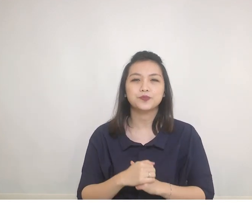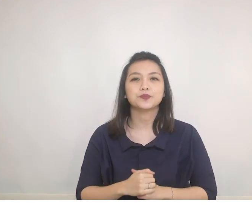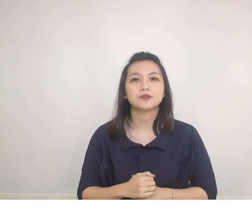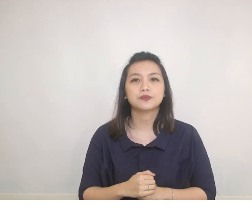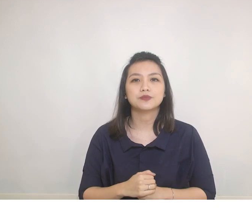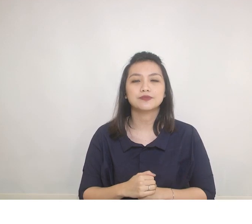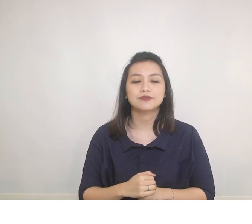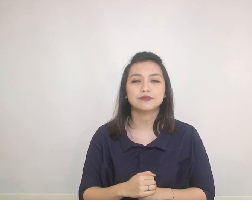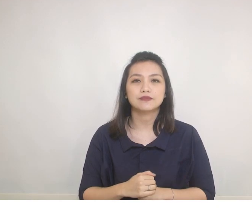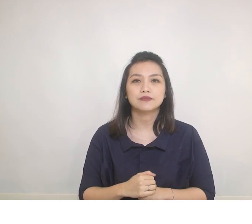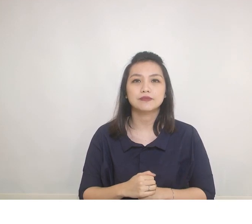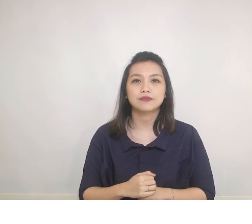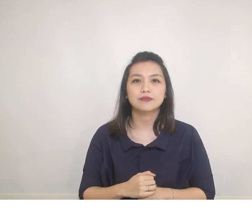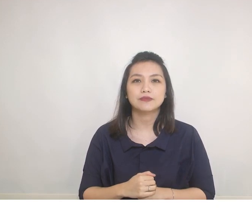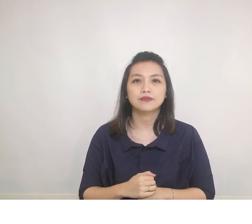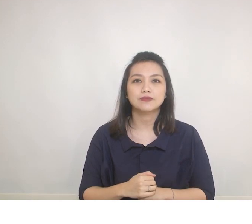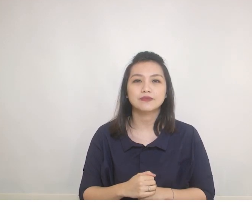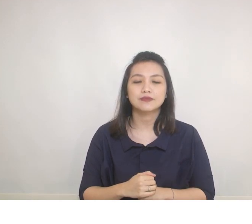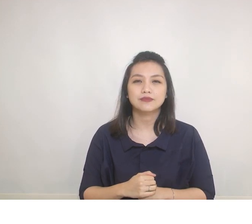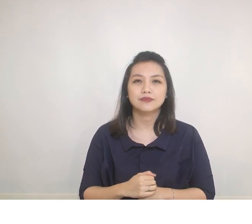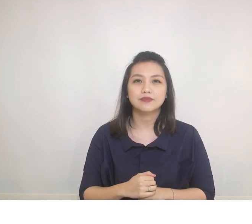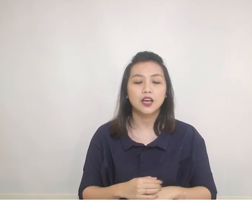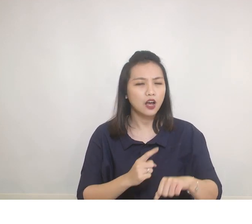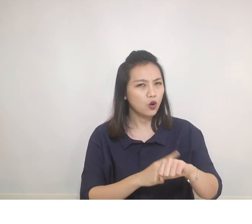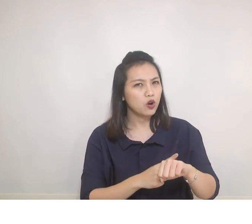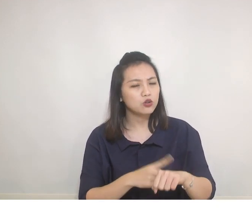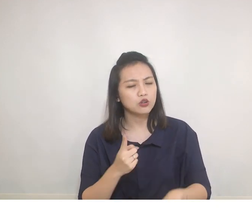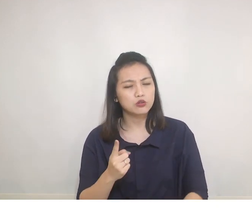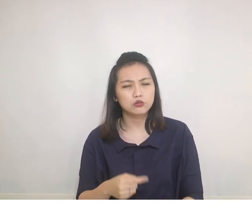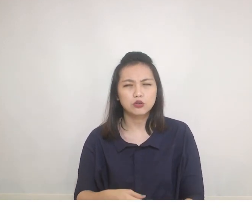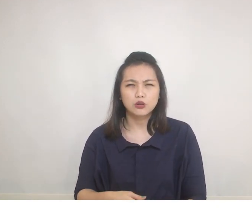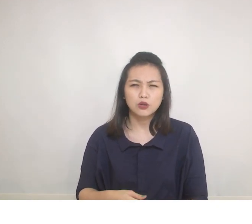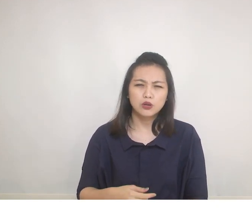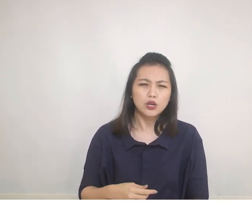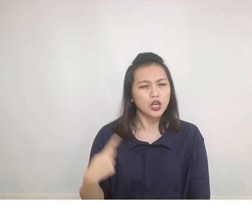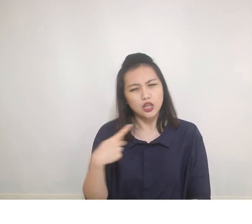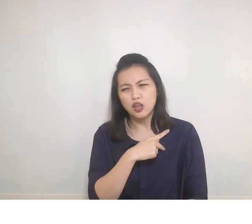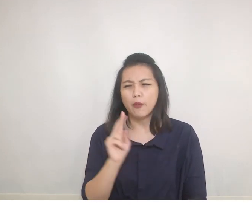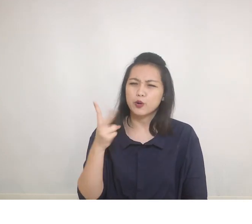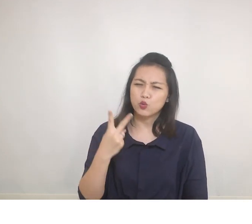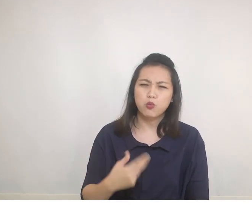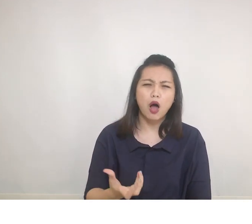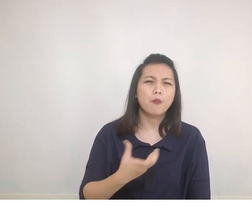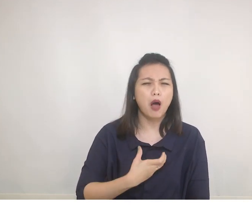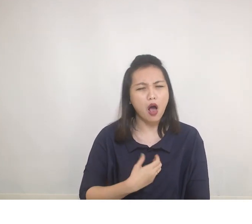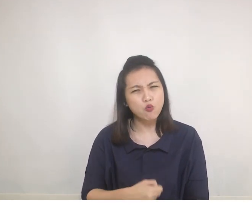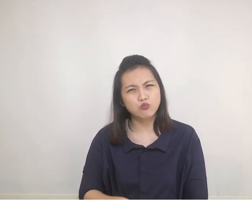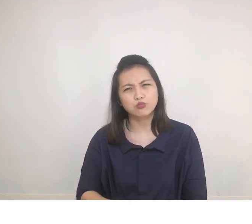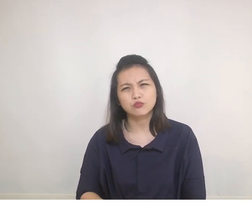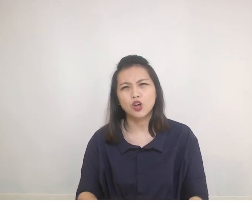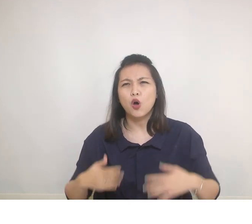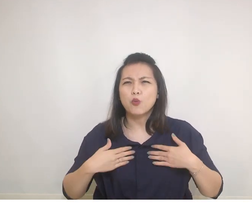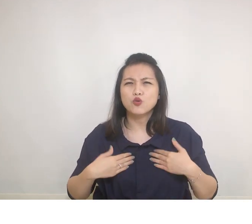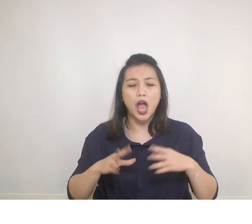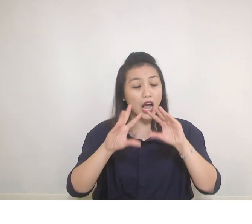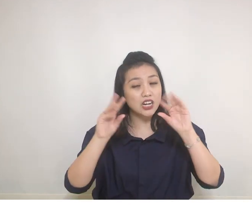jadi waktu itu kita sama-sama pengen ya punya usaha sendiri, terus saya juga